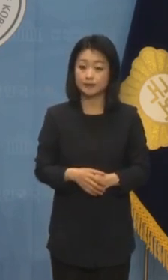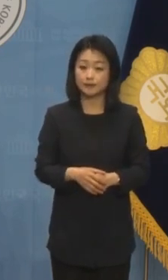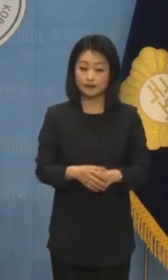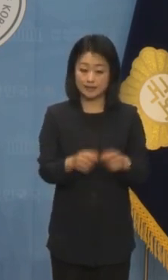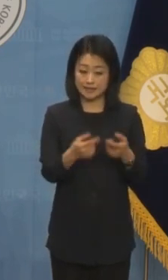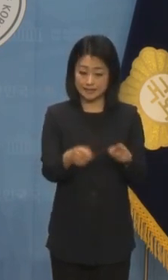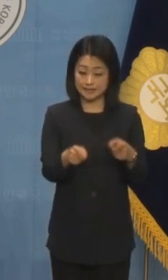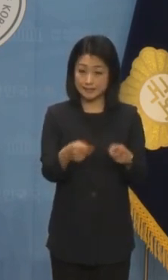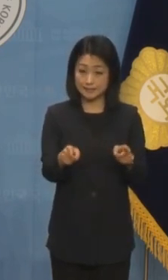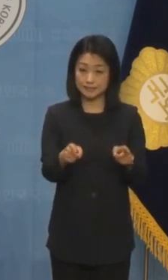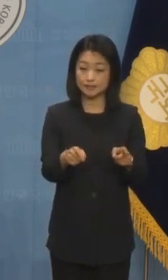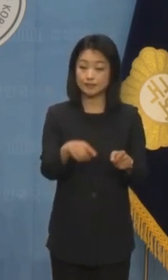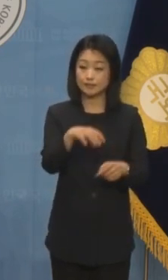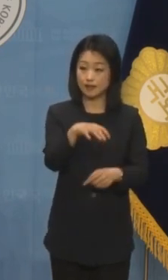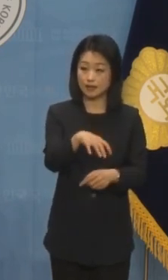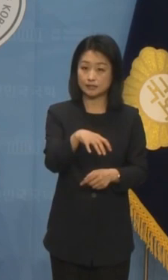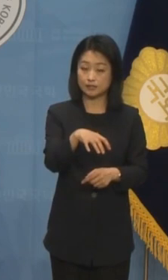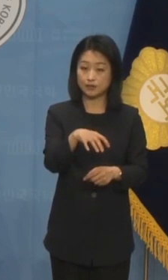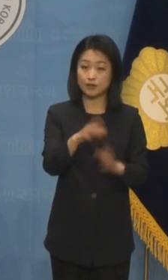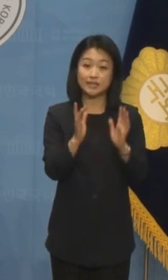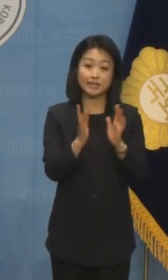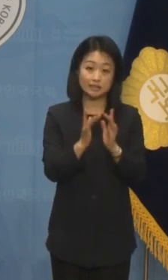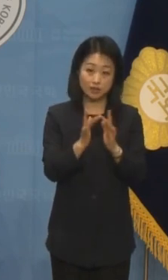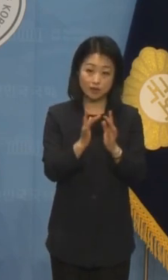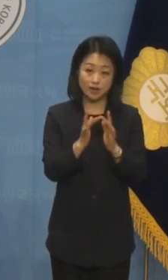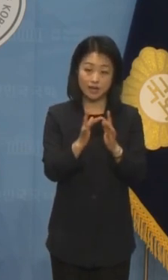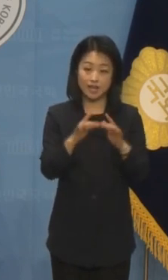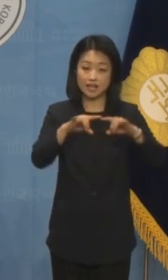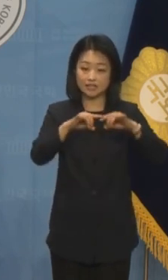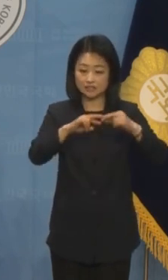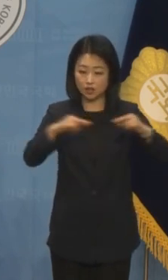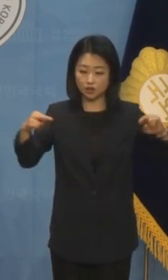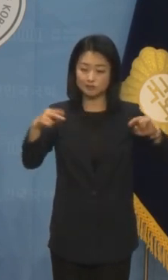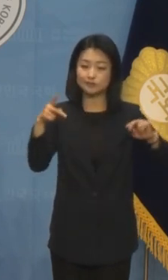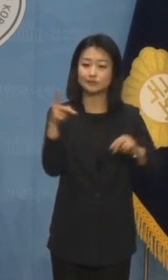1층에 내려가 인터넷 선을 자르고